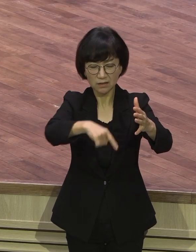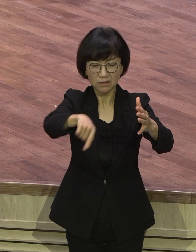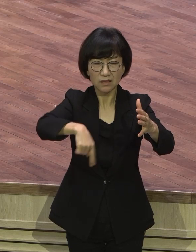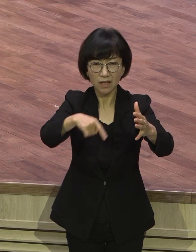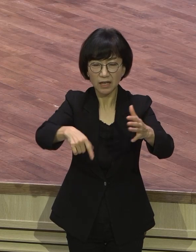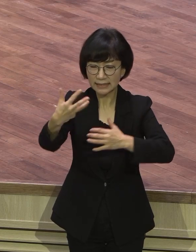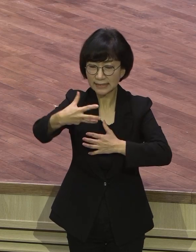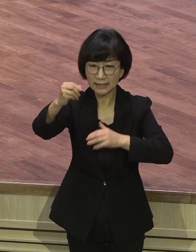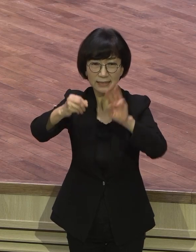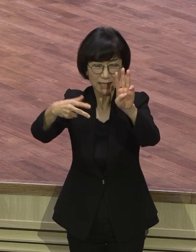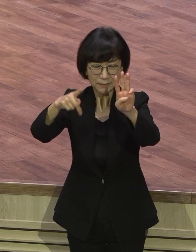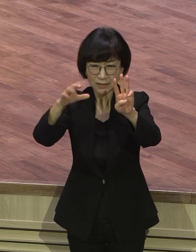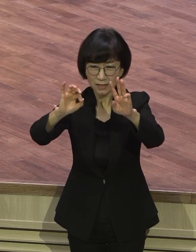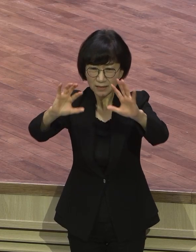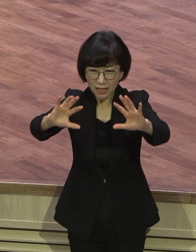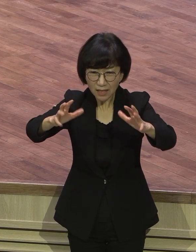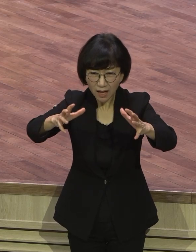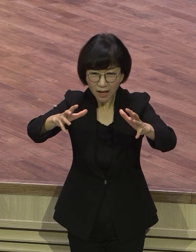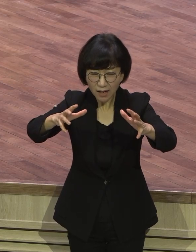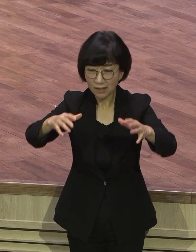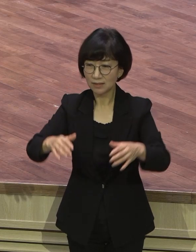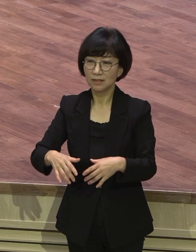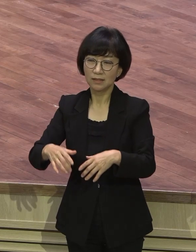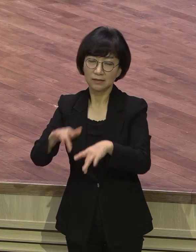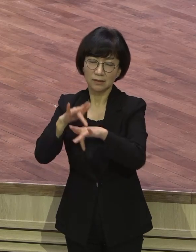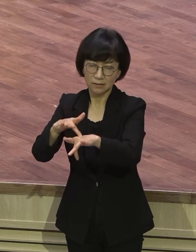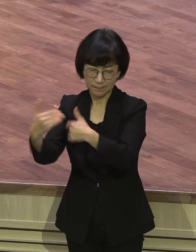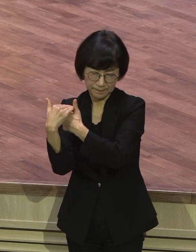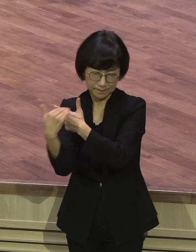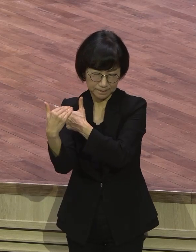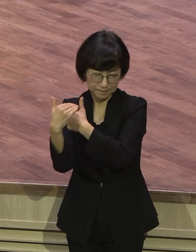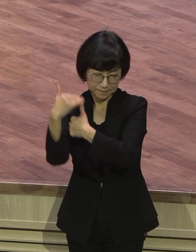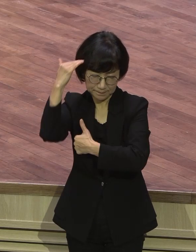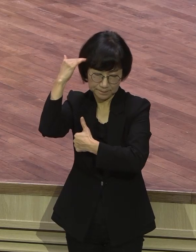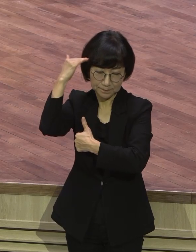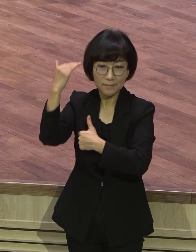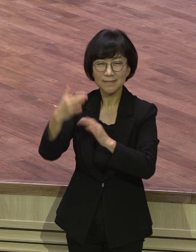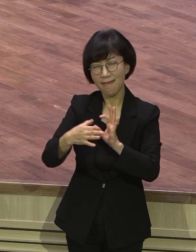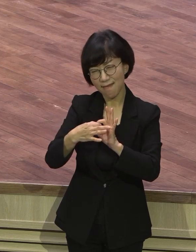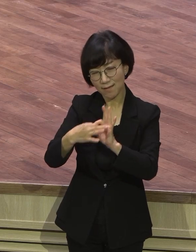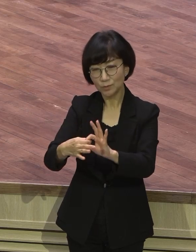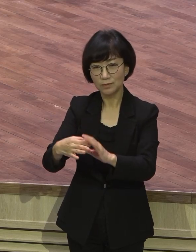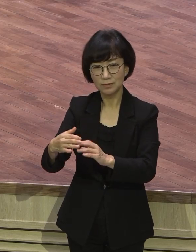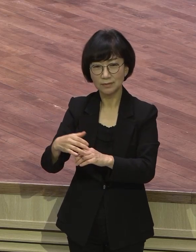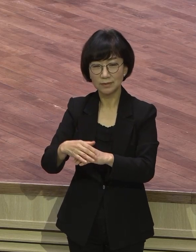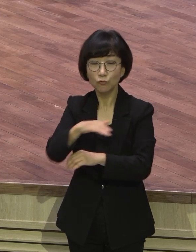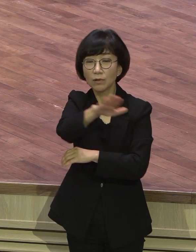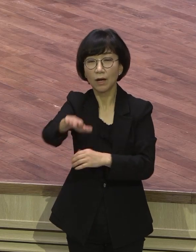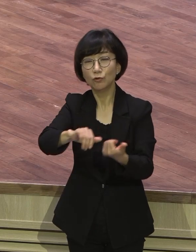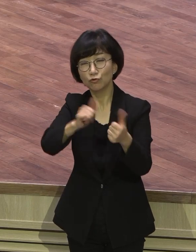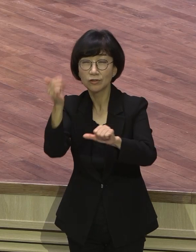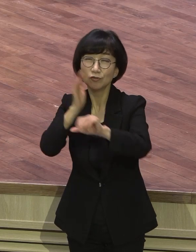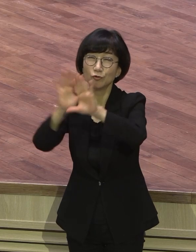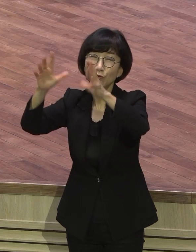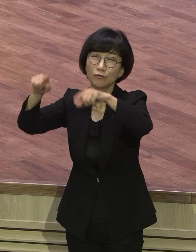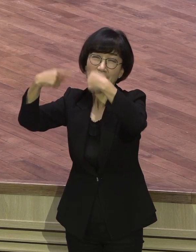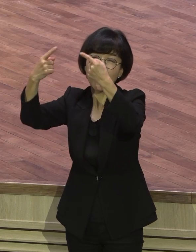계속해서 우리를 공격합니다 계속 공격합니다 천국할 때까지